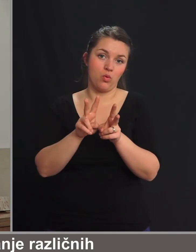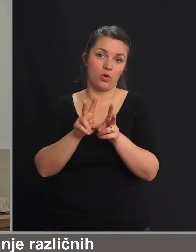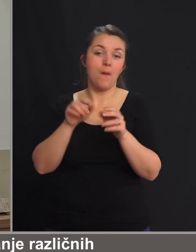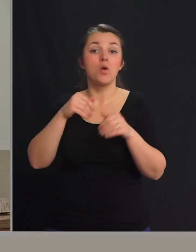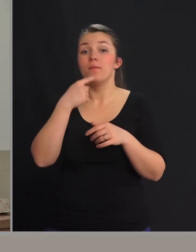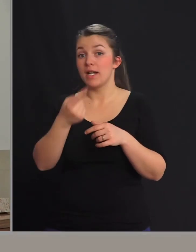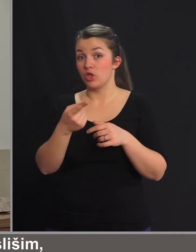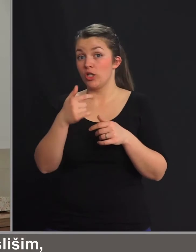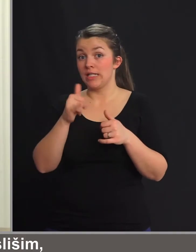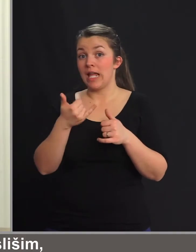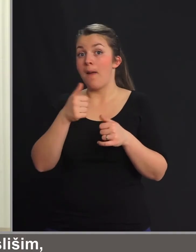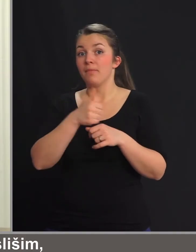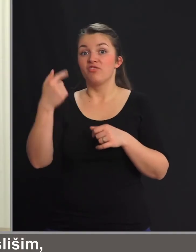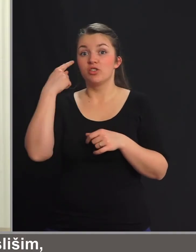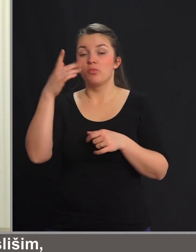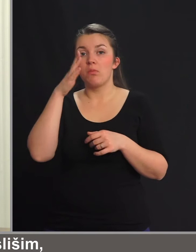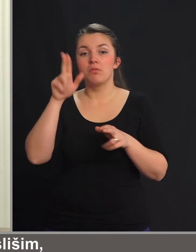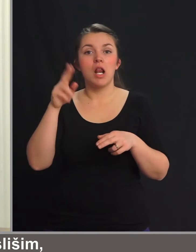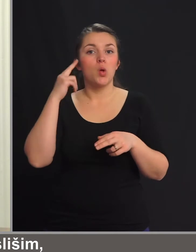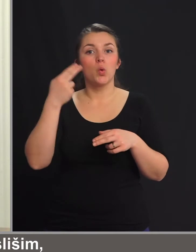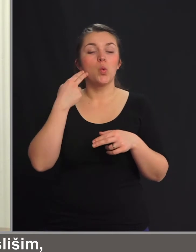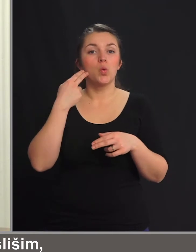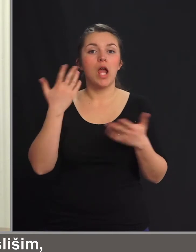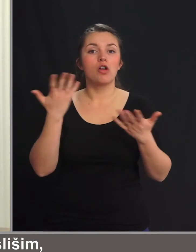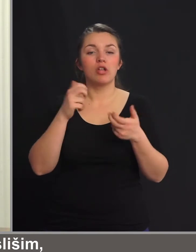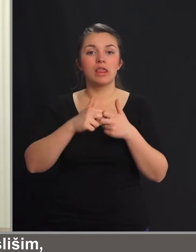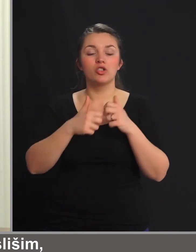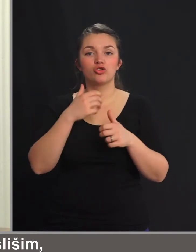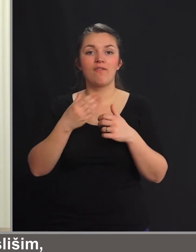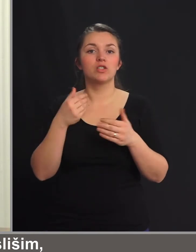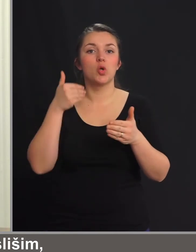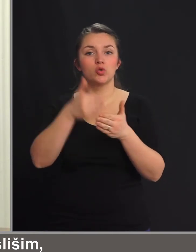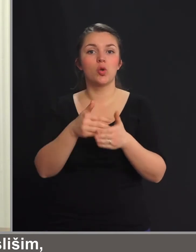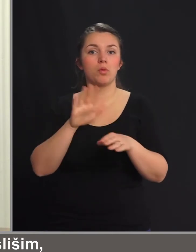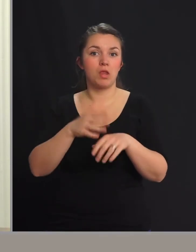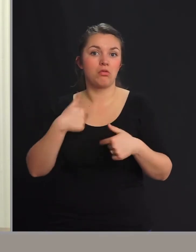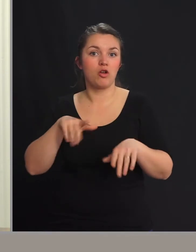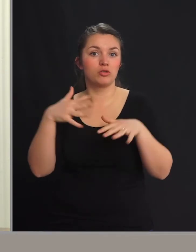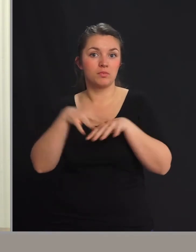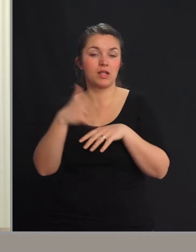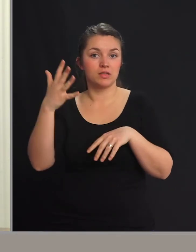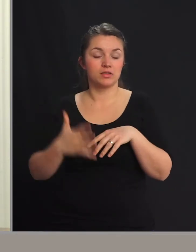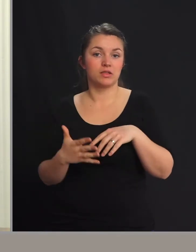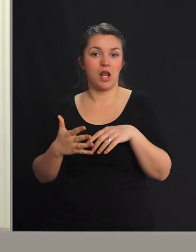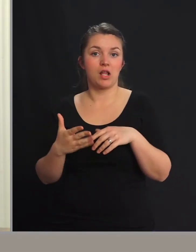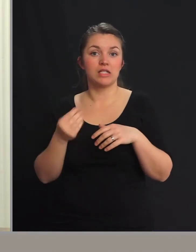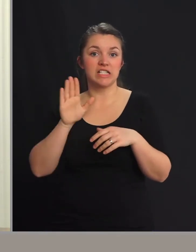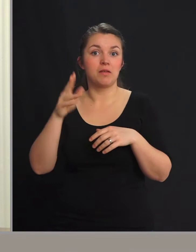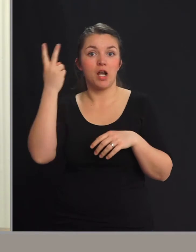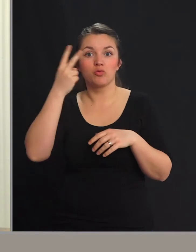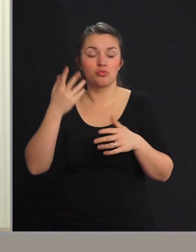podobnega. Moram reči, da prvi slišim, da bi imeli gluhi kakšne težave z dostopom na naše spletne strani